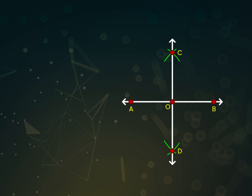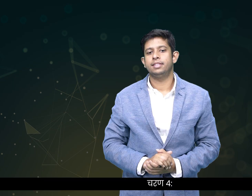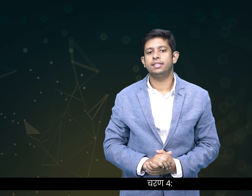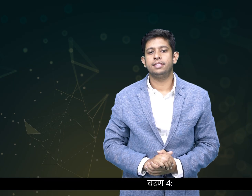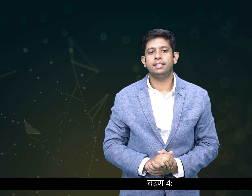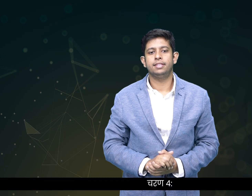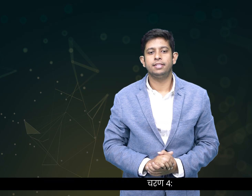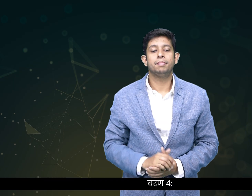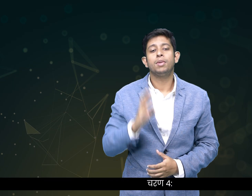चरण 4.